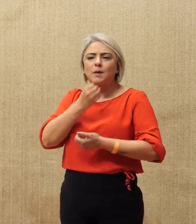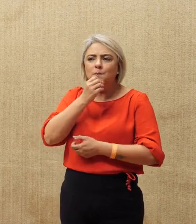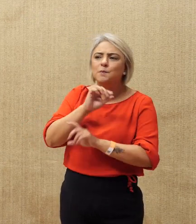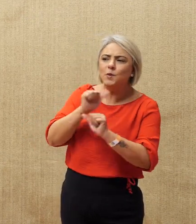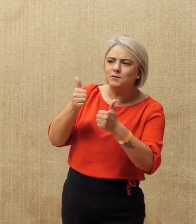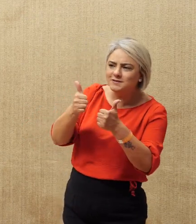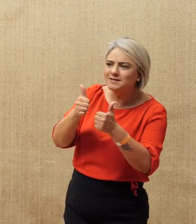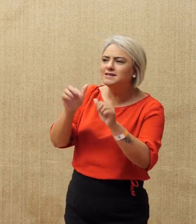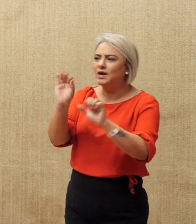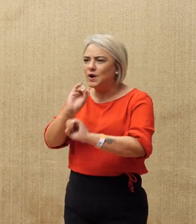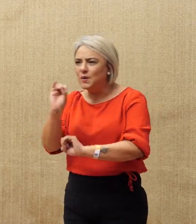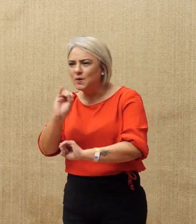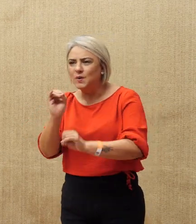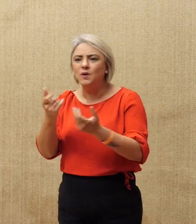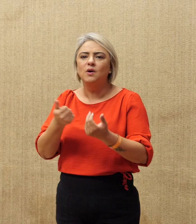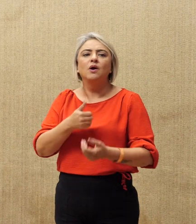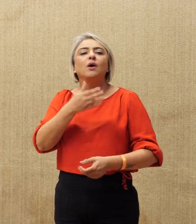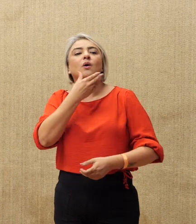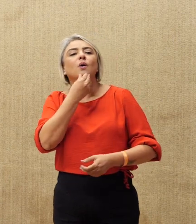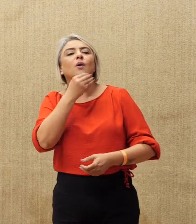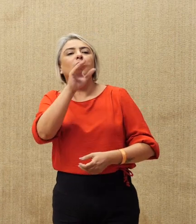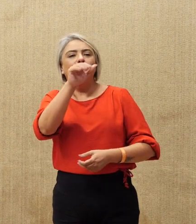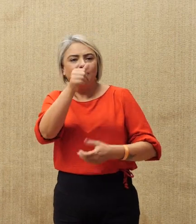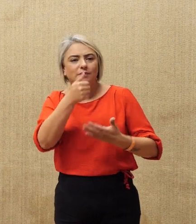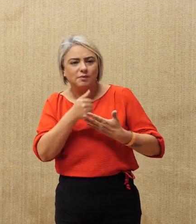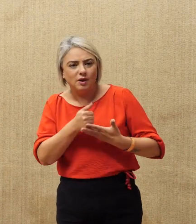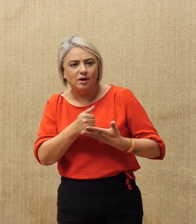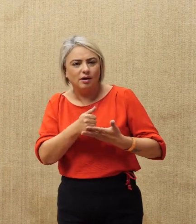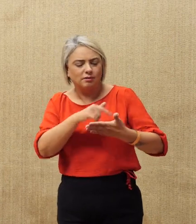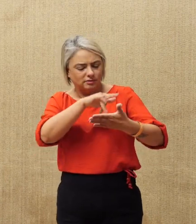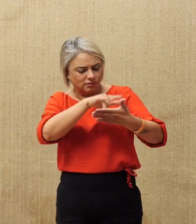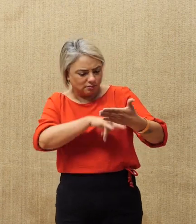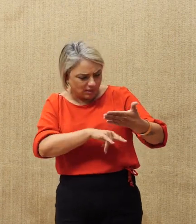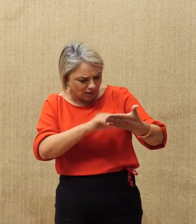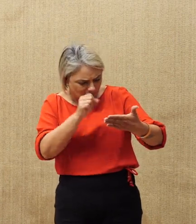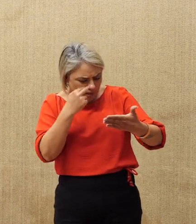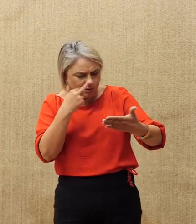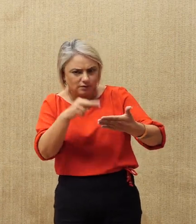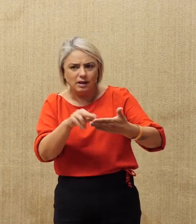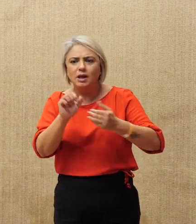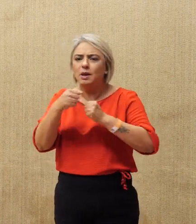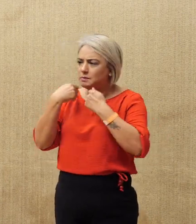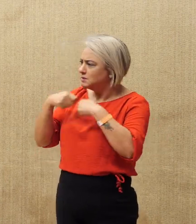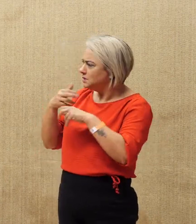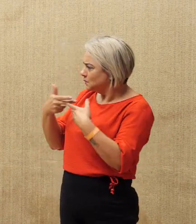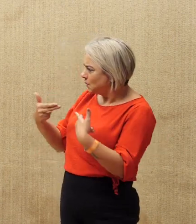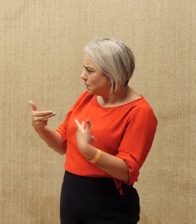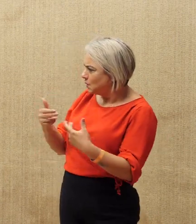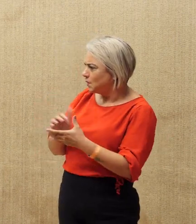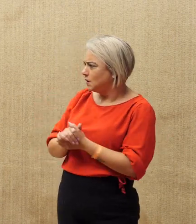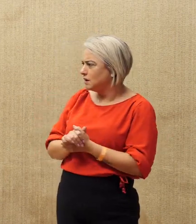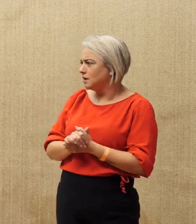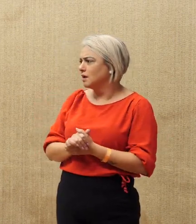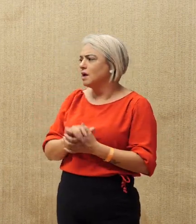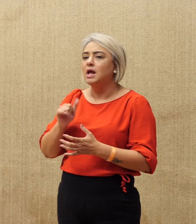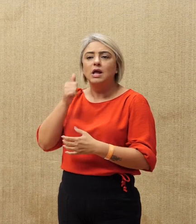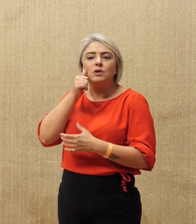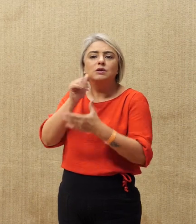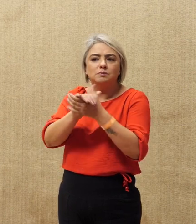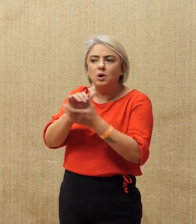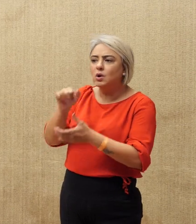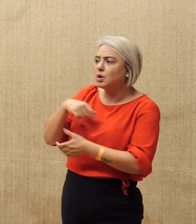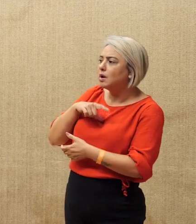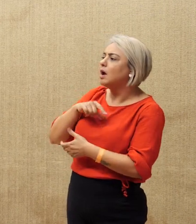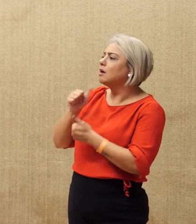para as pessoas, que dizia, senhor, o senhor pode me dar seu documento, está tudo bem, o senhor precisa de alguma coisa, sua esposa está